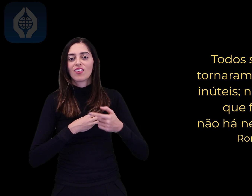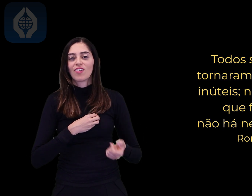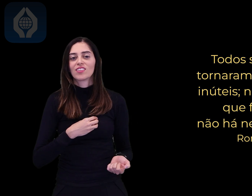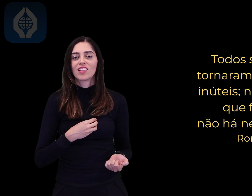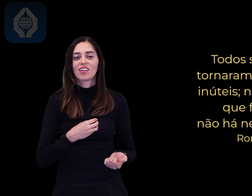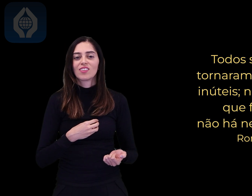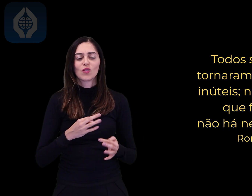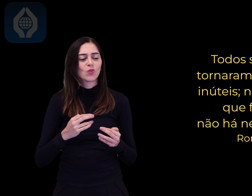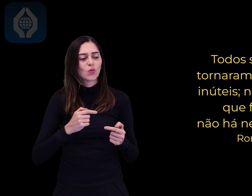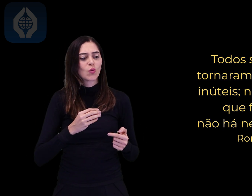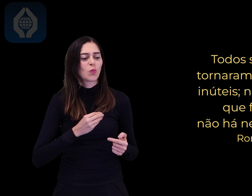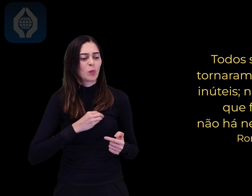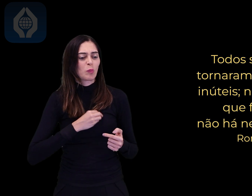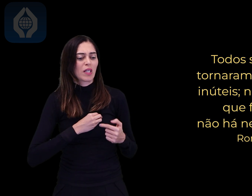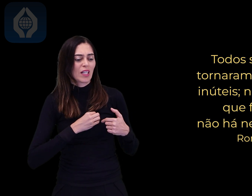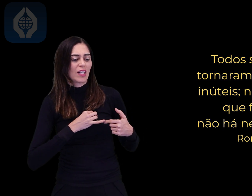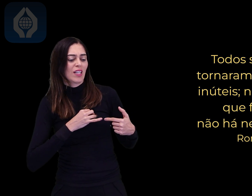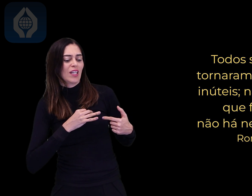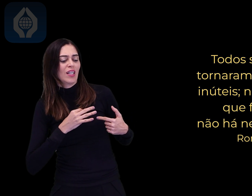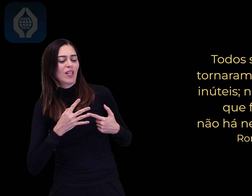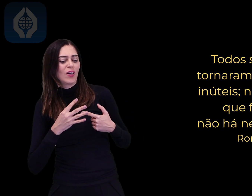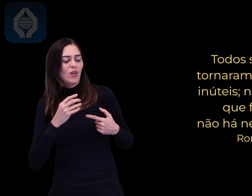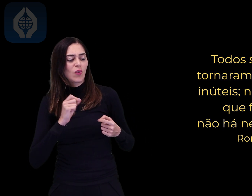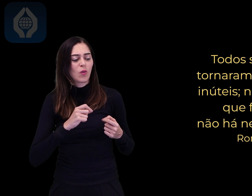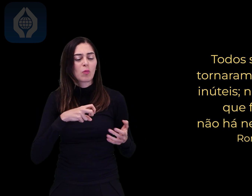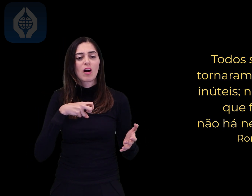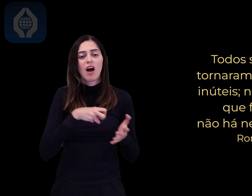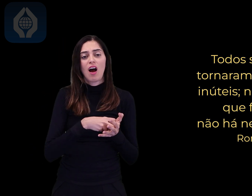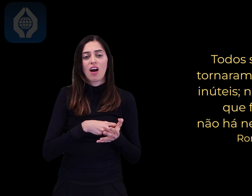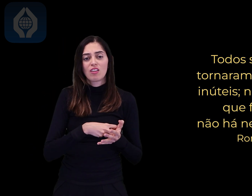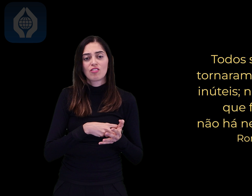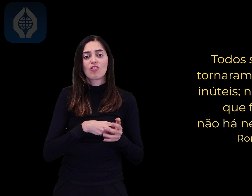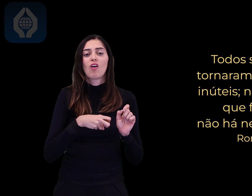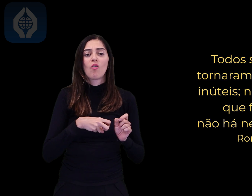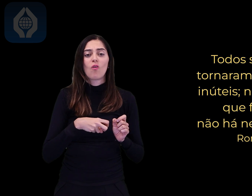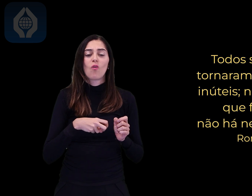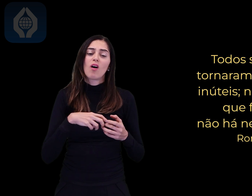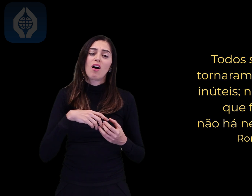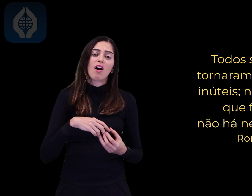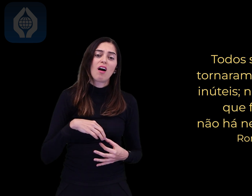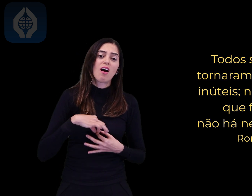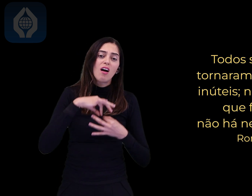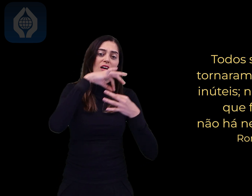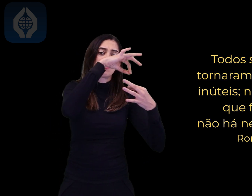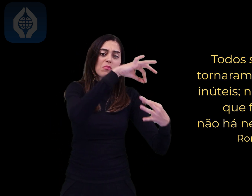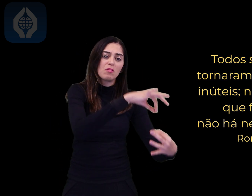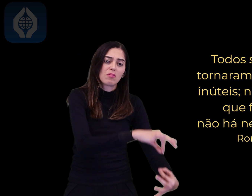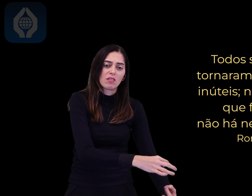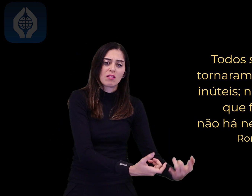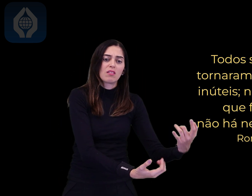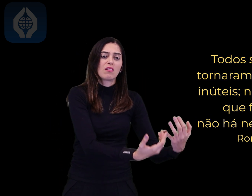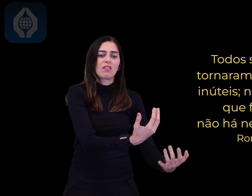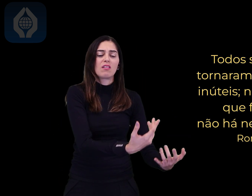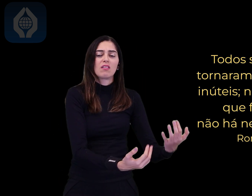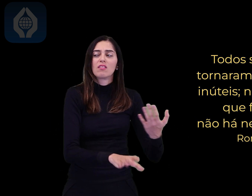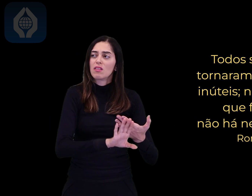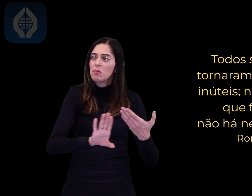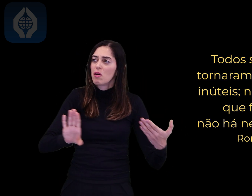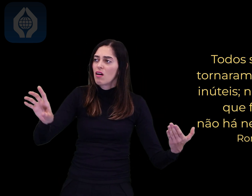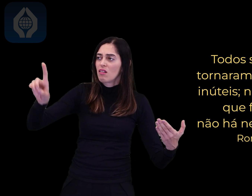os nossos pecados devem ser pagos. O castigo pelo pecado é a morte, isto é a separação eterna de Deus no